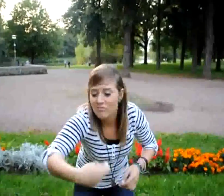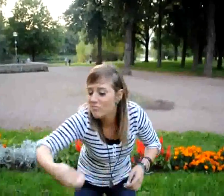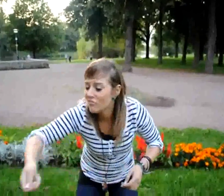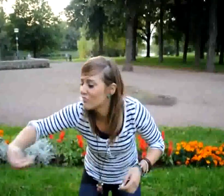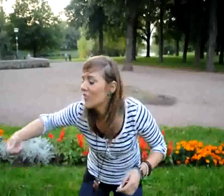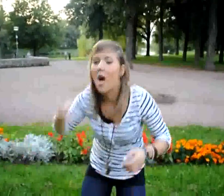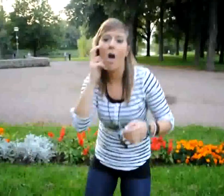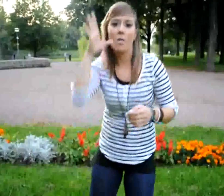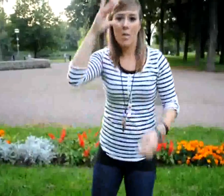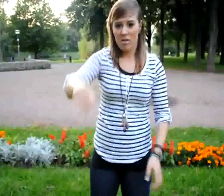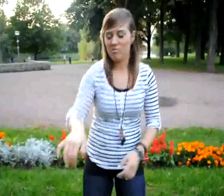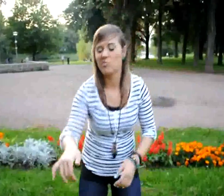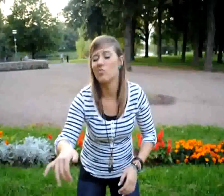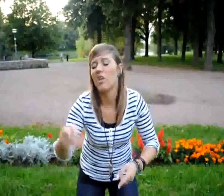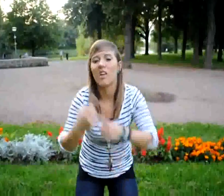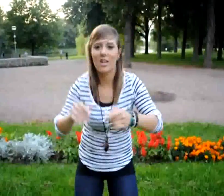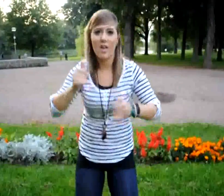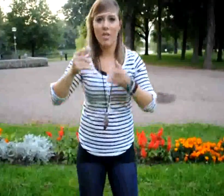bin alter Mann. Das letzte Level bricht an.